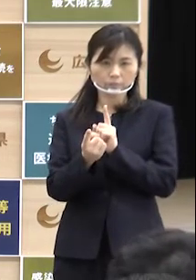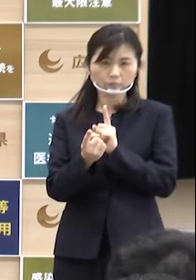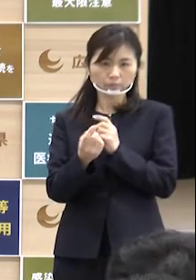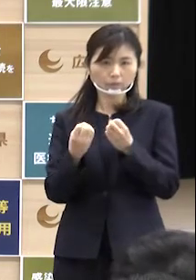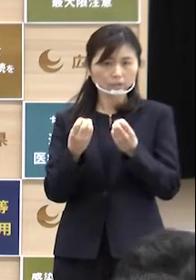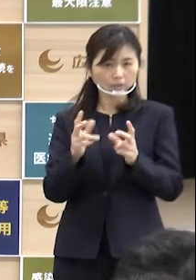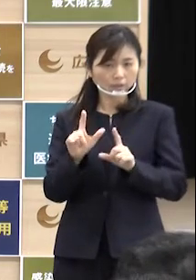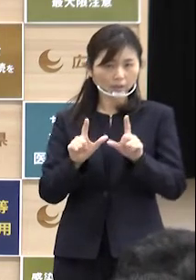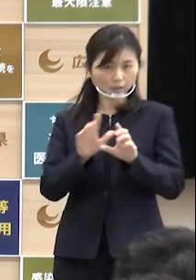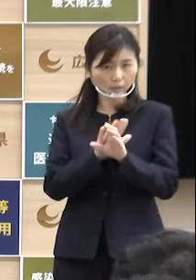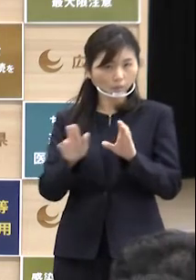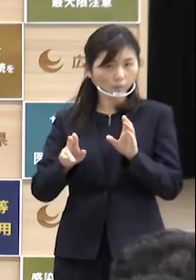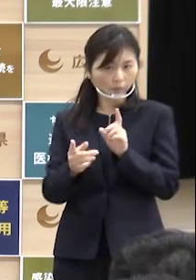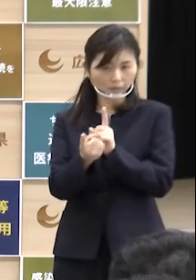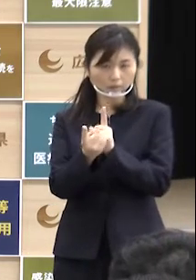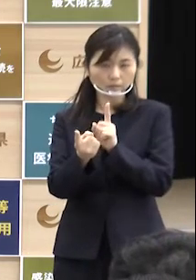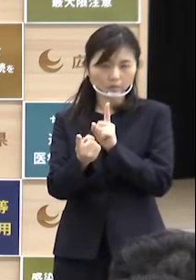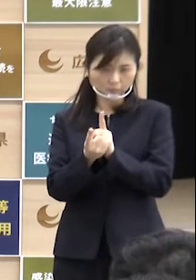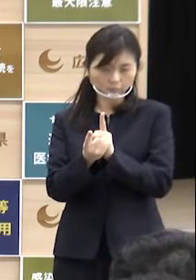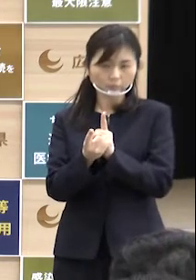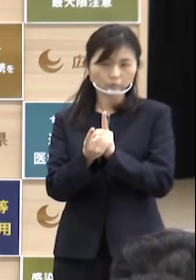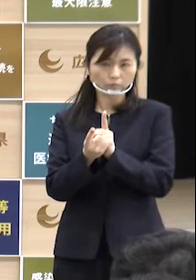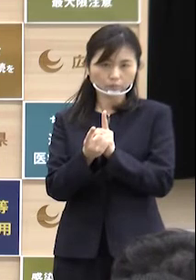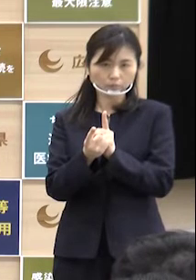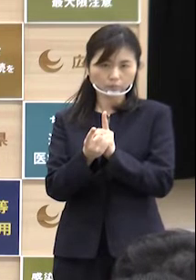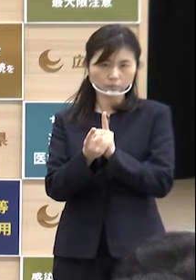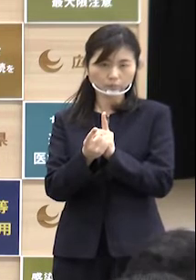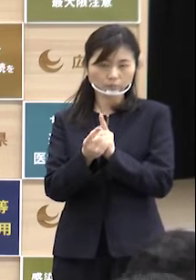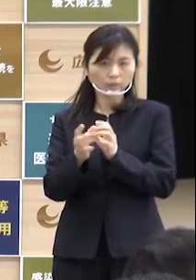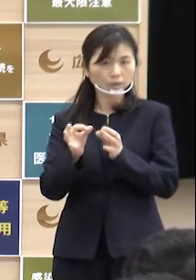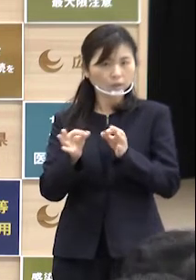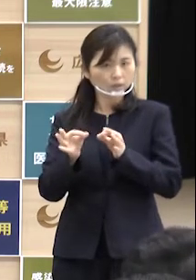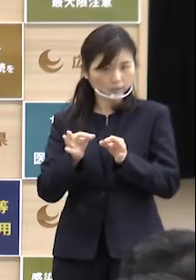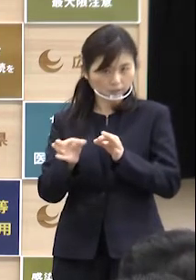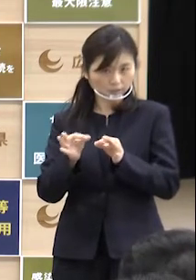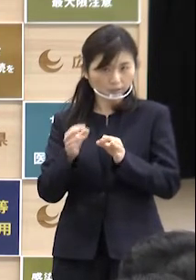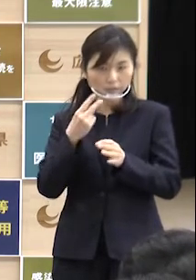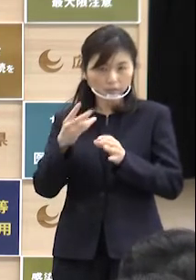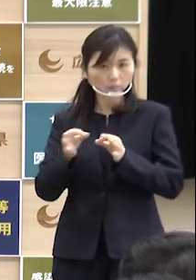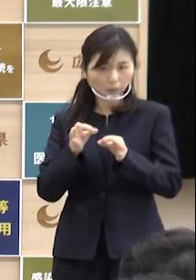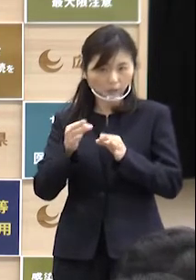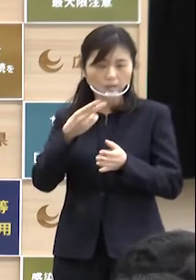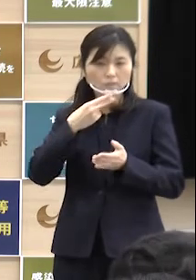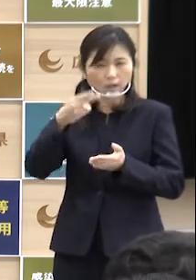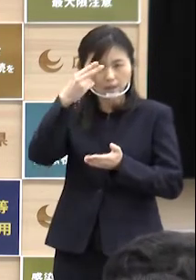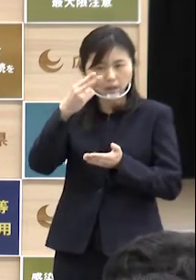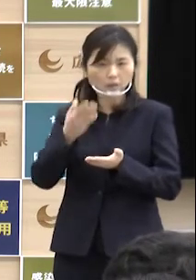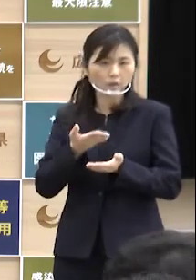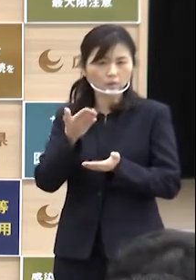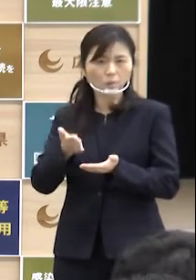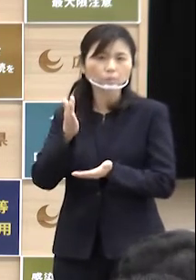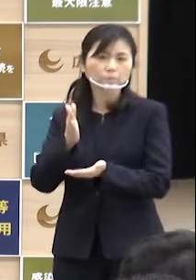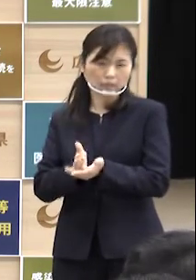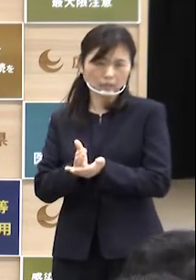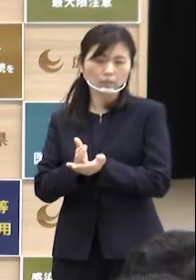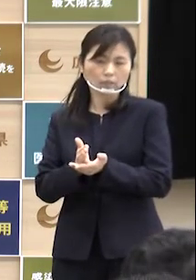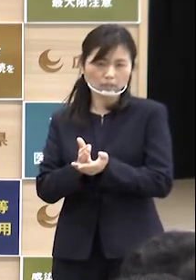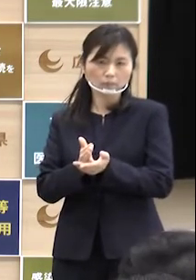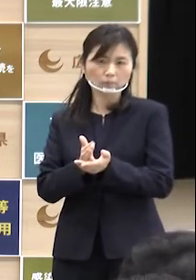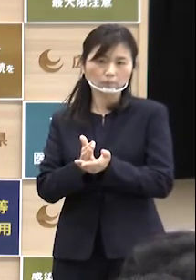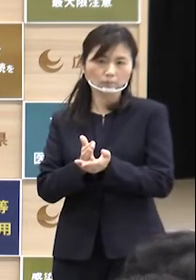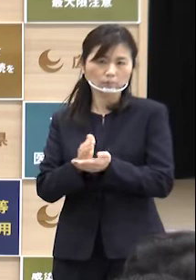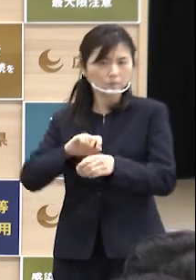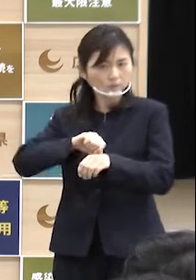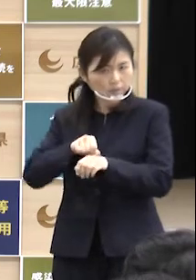新型コロナ対策として酒の提供禁止を求めている他県よりも厳しい措置を取っています。今回、独自策でです